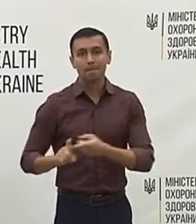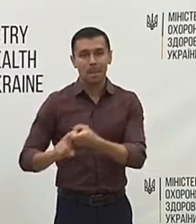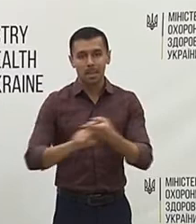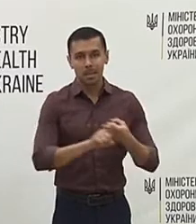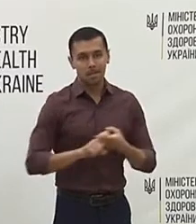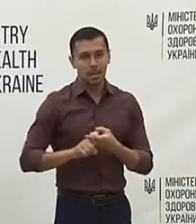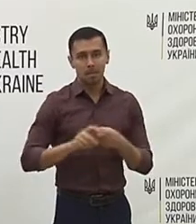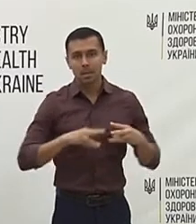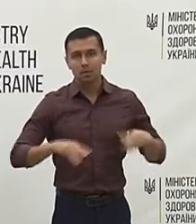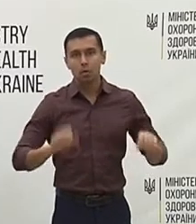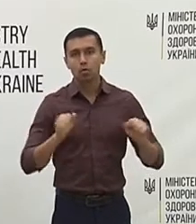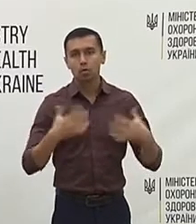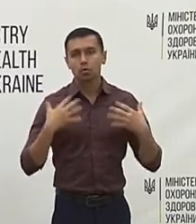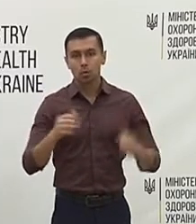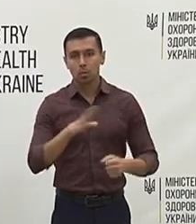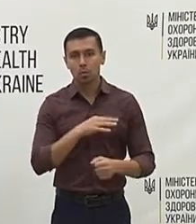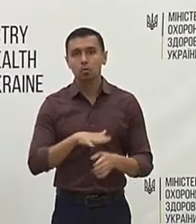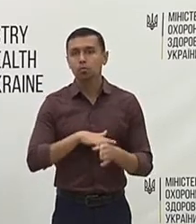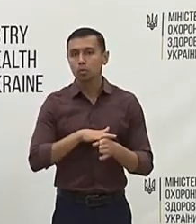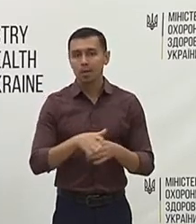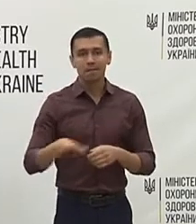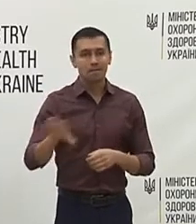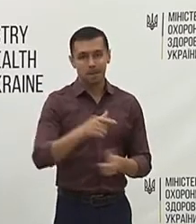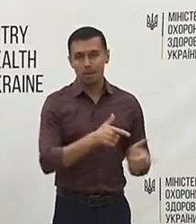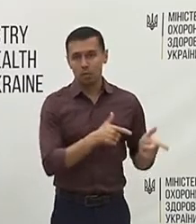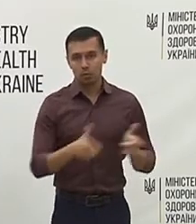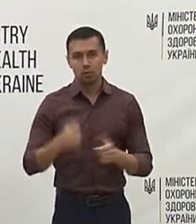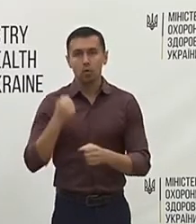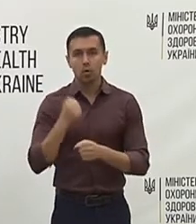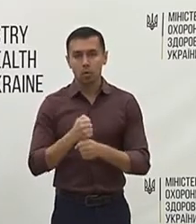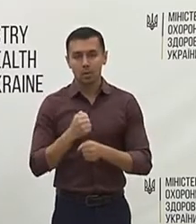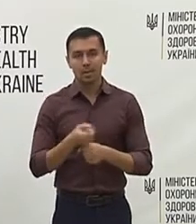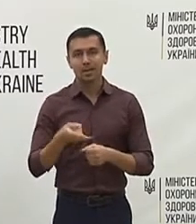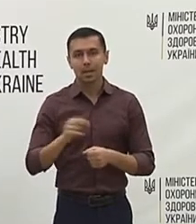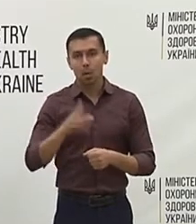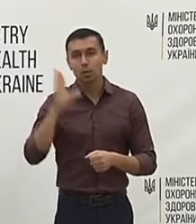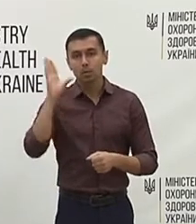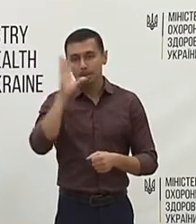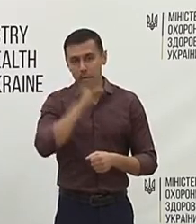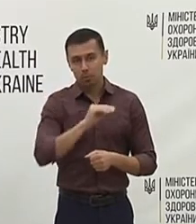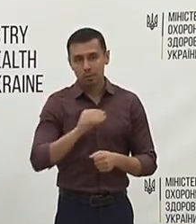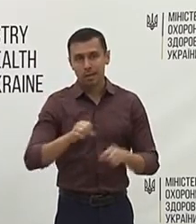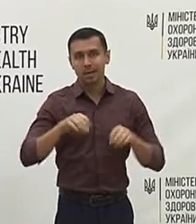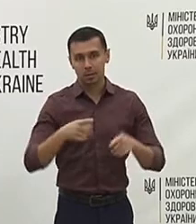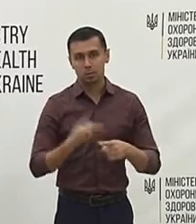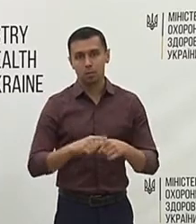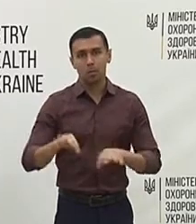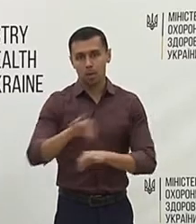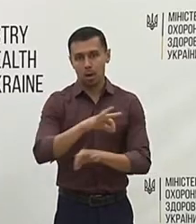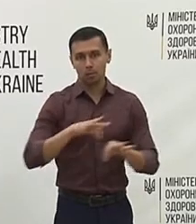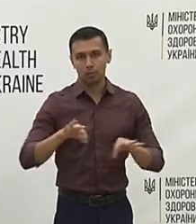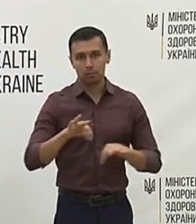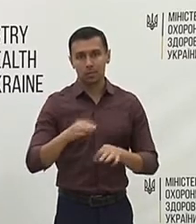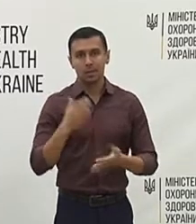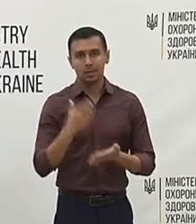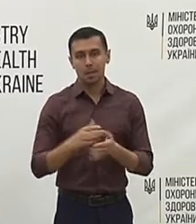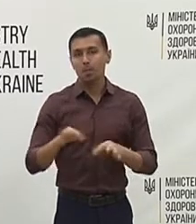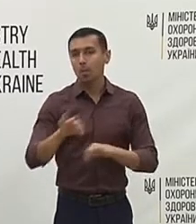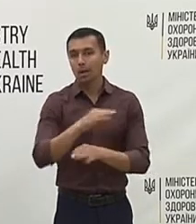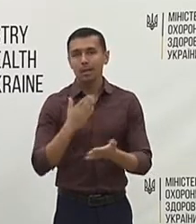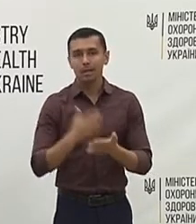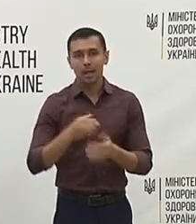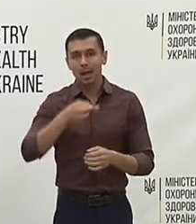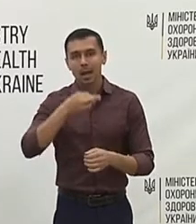пандемії Міністерство охорони здоров'я було зроблено всі підготовчі роботи для успішної реалізації цього проєкту. Є проєкт,